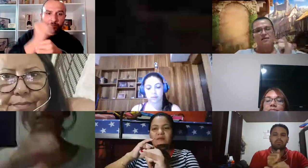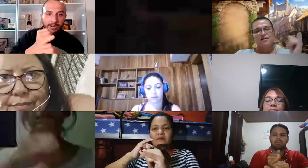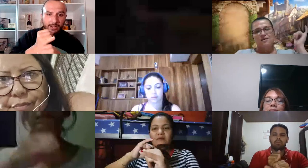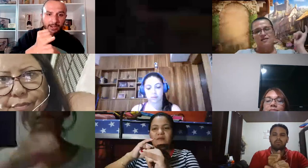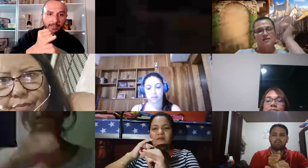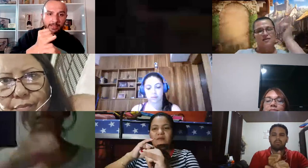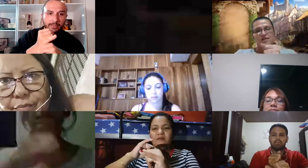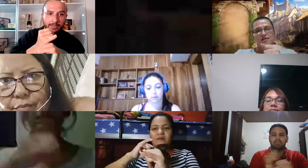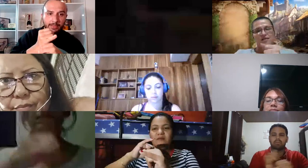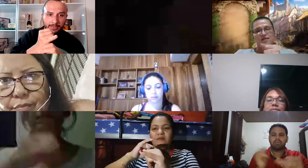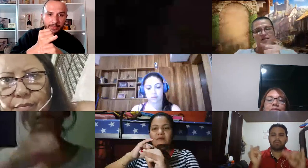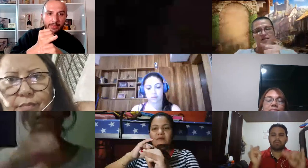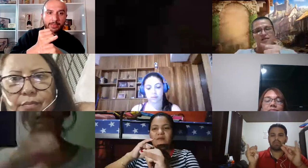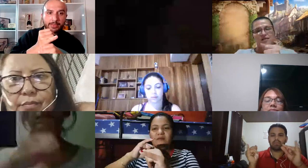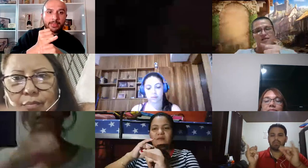Internacional.